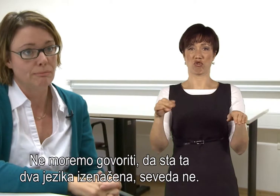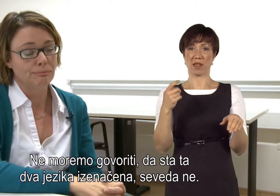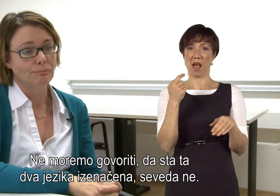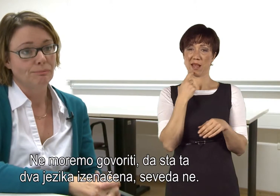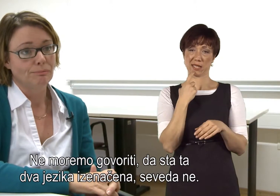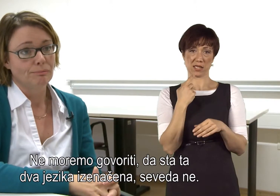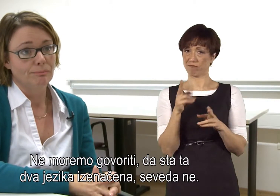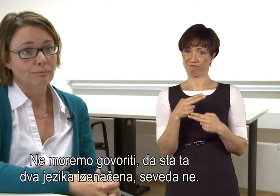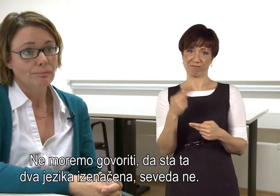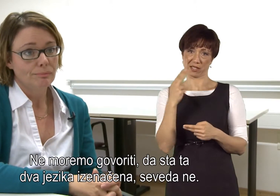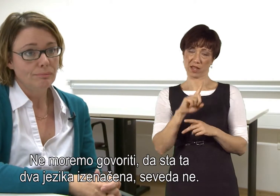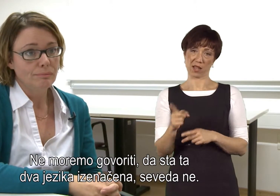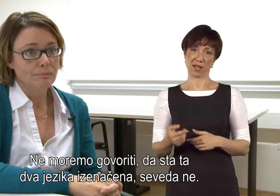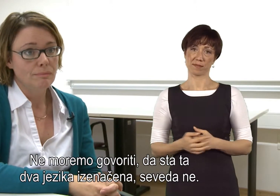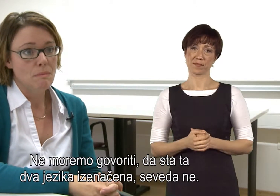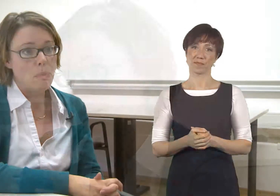ne.